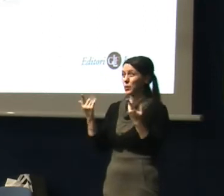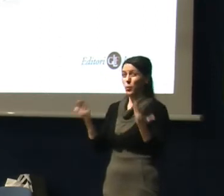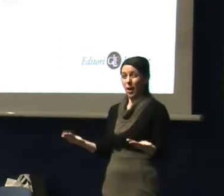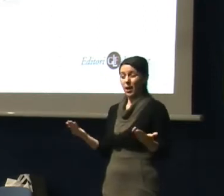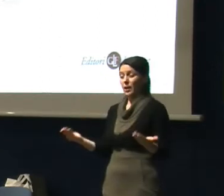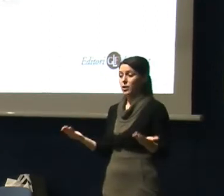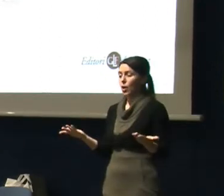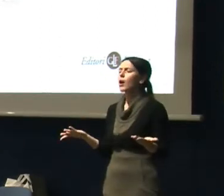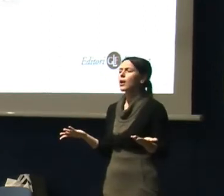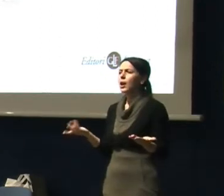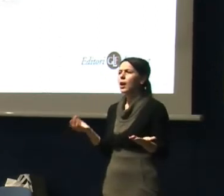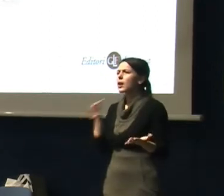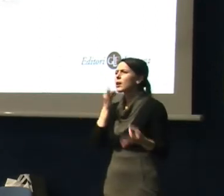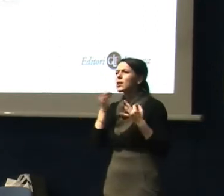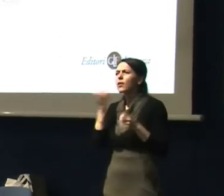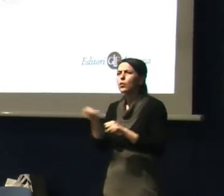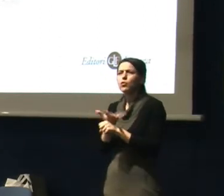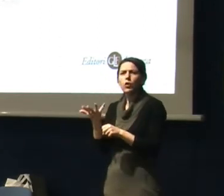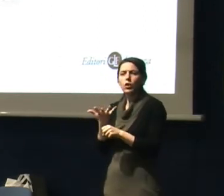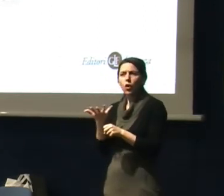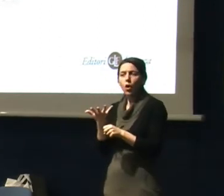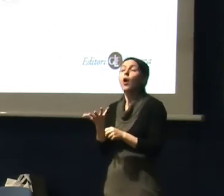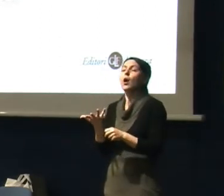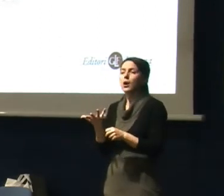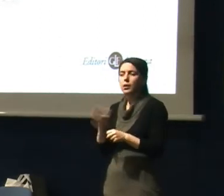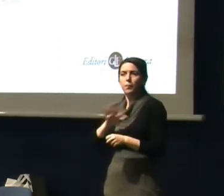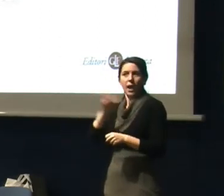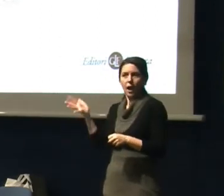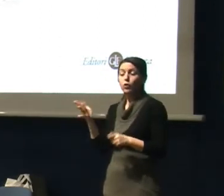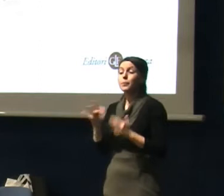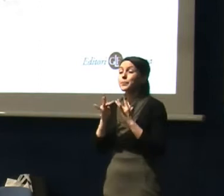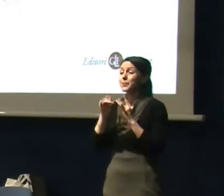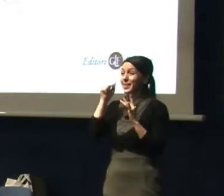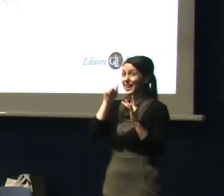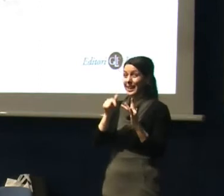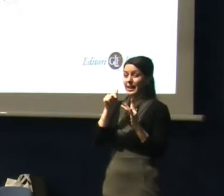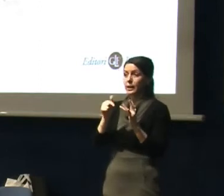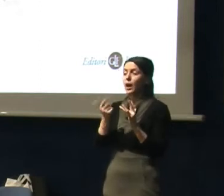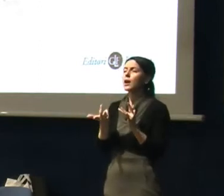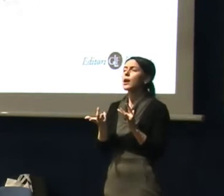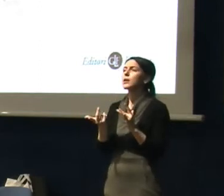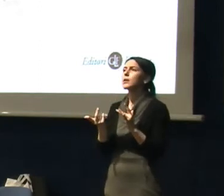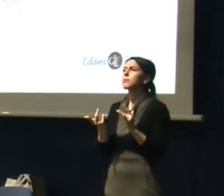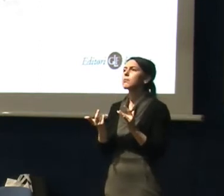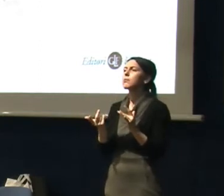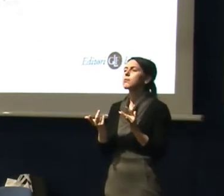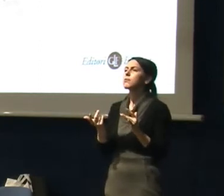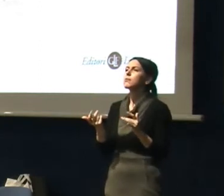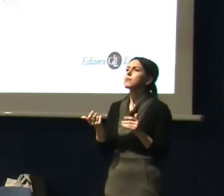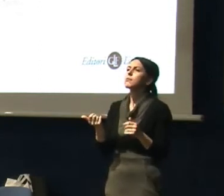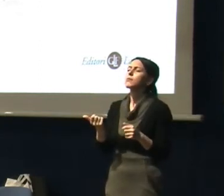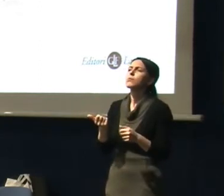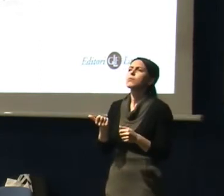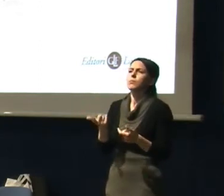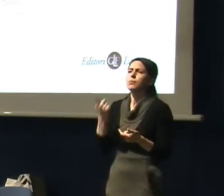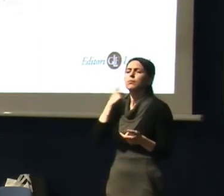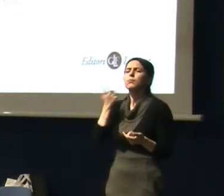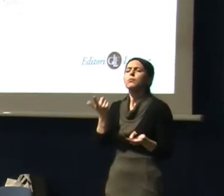che cosa è accaduto è accaduto anche un'altra cosa che internet non è semplicemente come dire